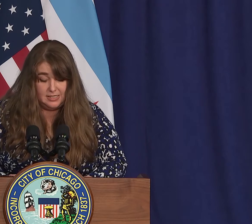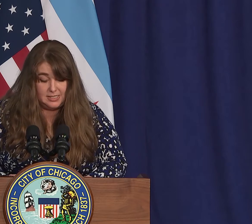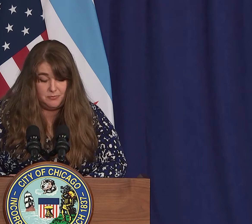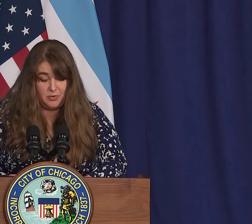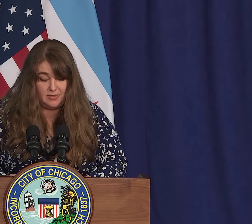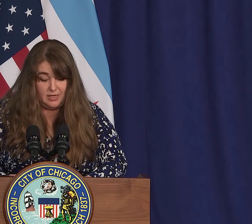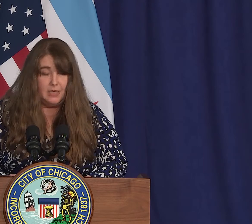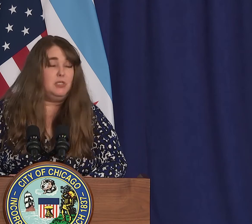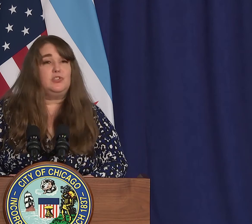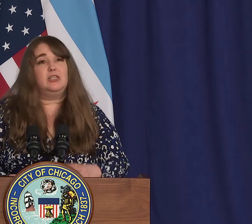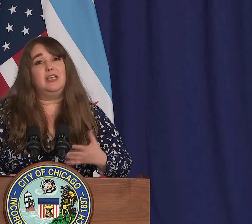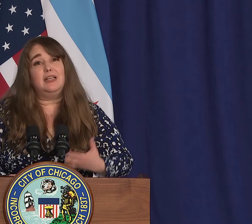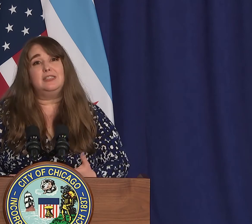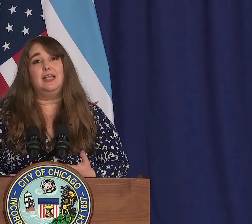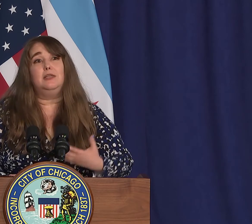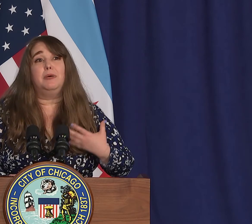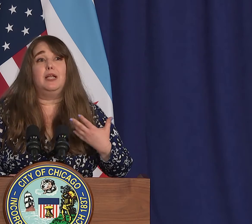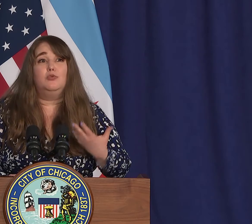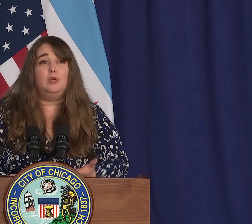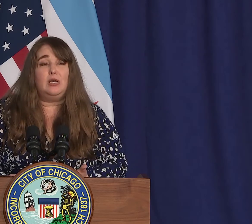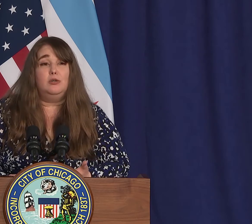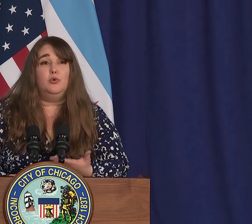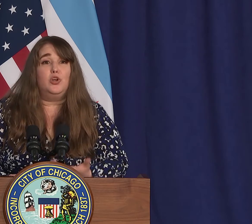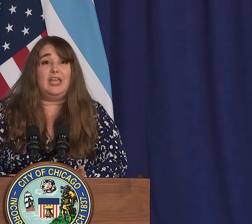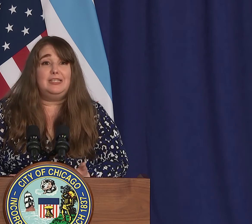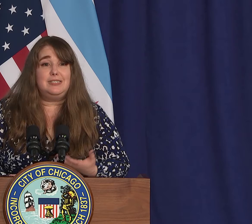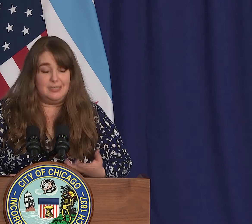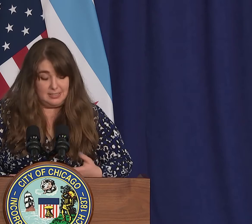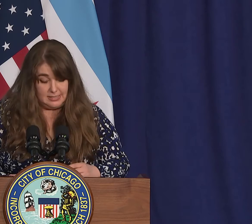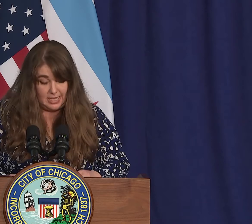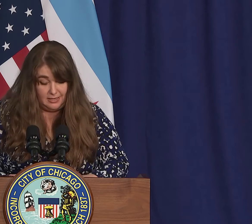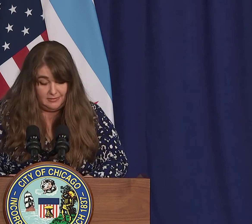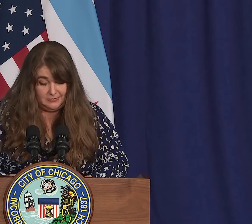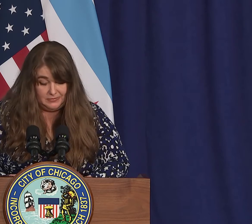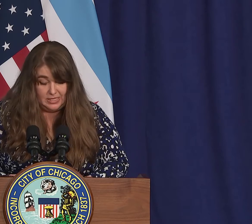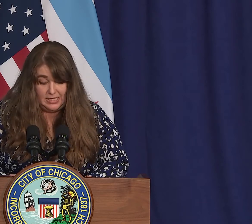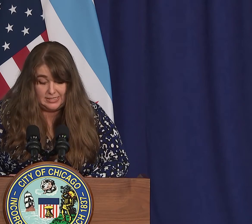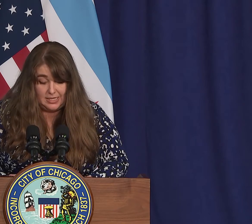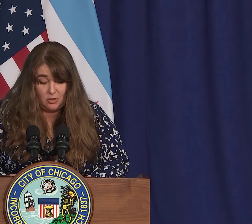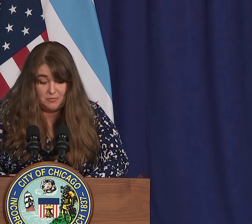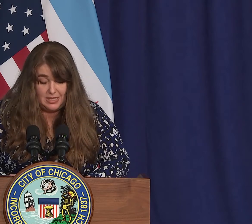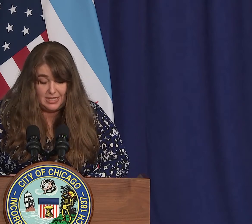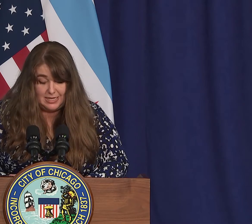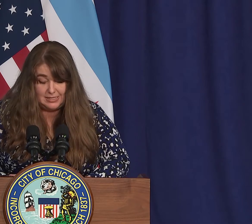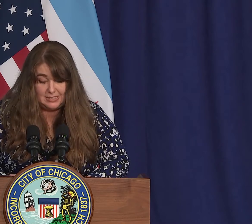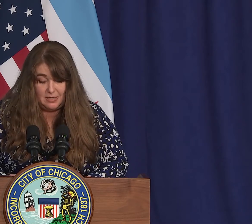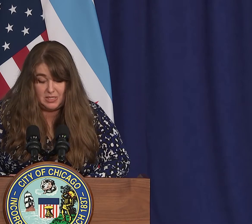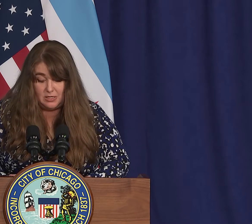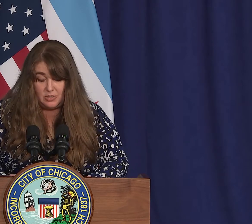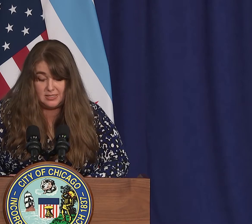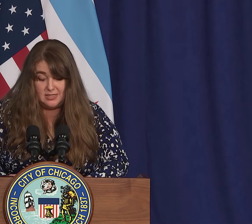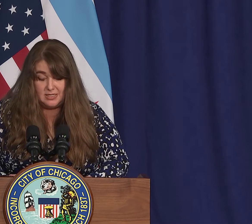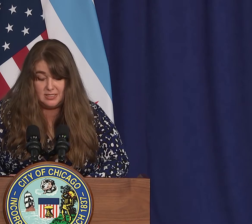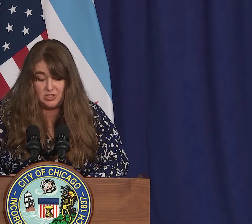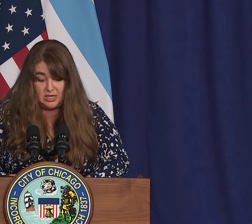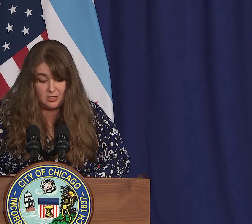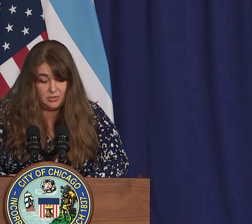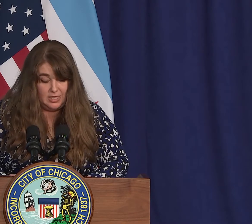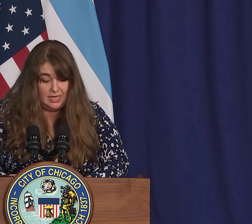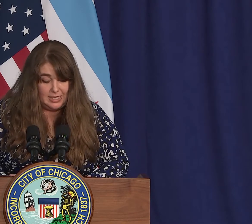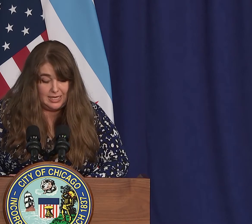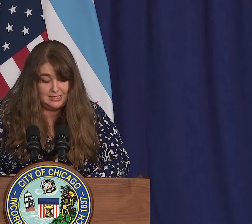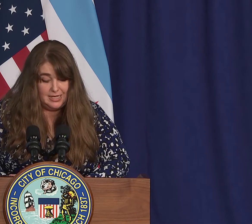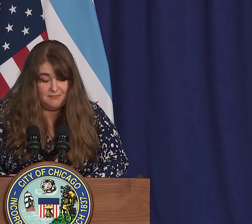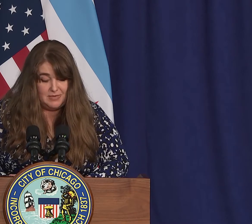casa, si puede, a menos que tenga que salir para alguna urgencia esencial. Se recomienda encarecidamente a los residentes de